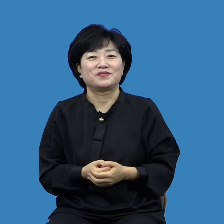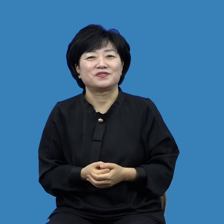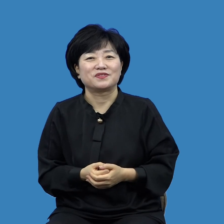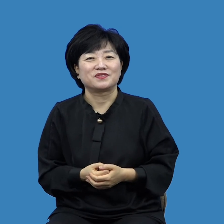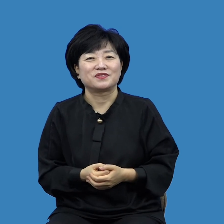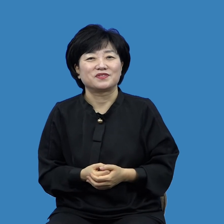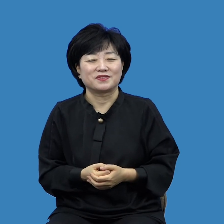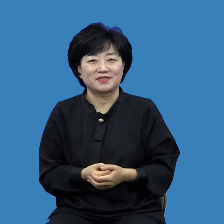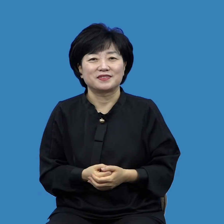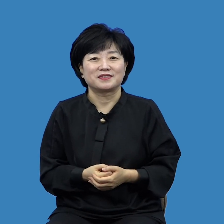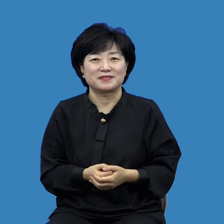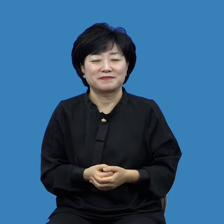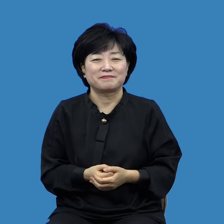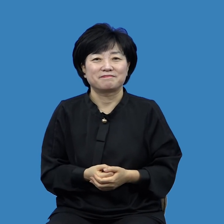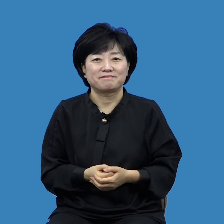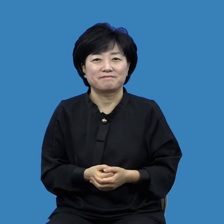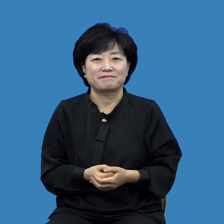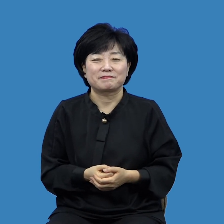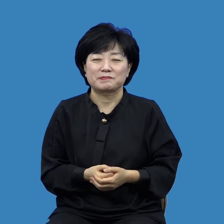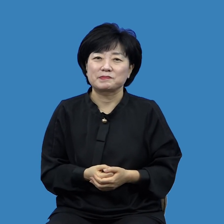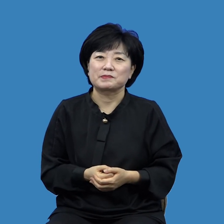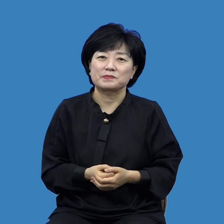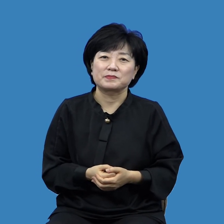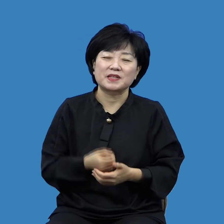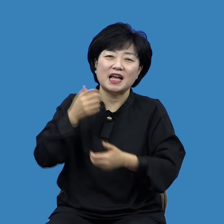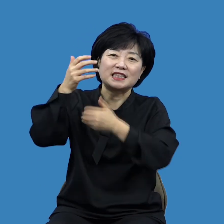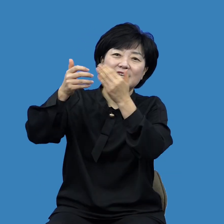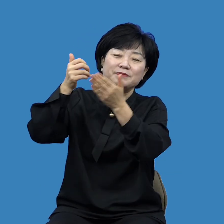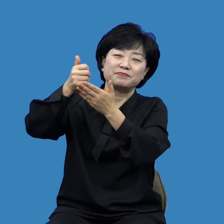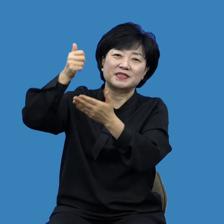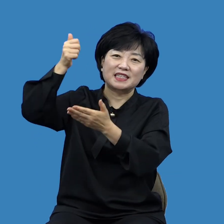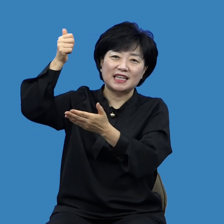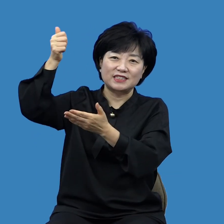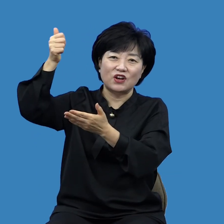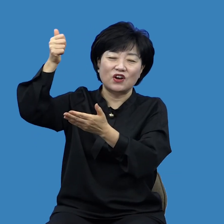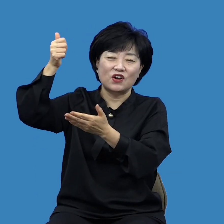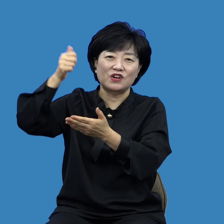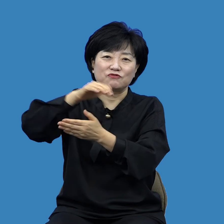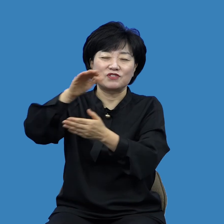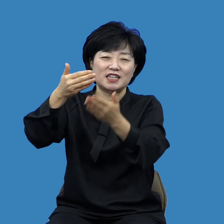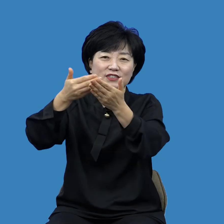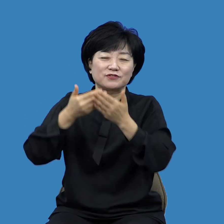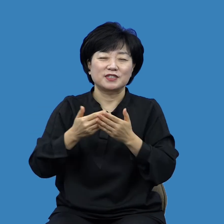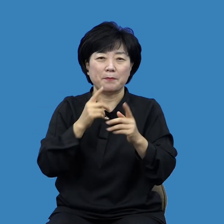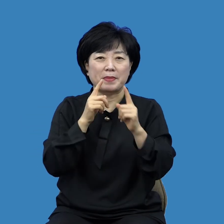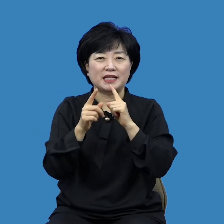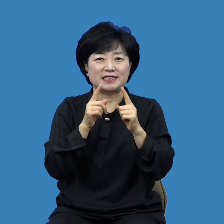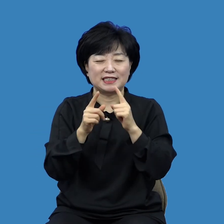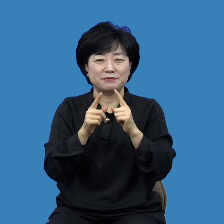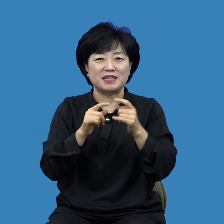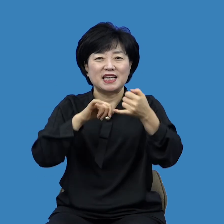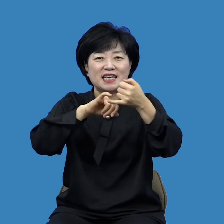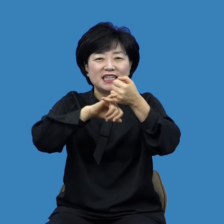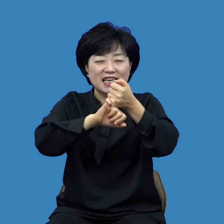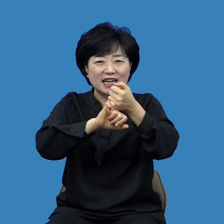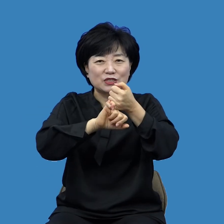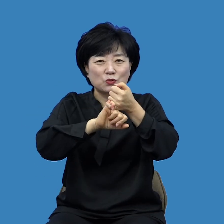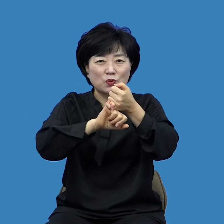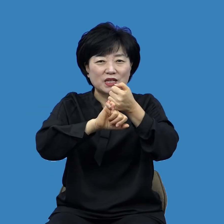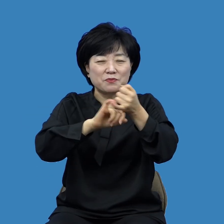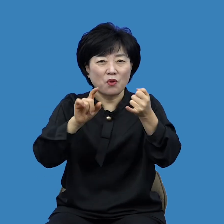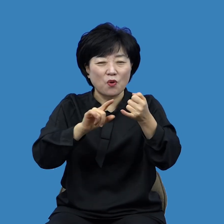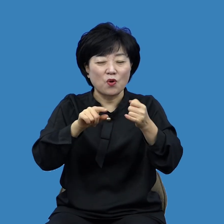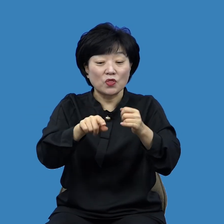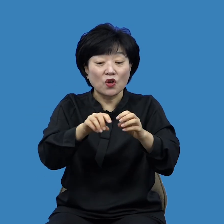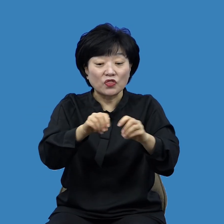그렇잖아요. 거기서 배우지 어디서 배우겠냐고. 그래서 하나님께서 우리에게 주신 말씀이 뭐냐면, 약속이 뭐냐면, 네가